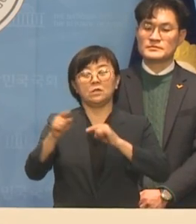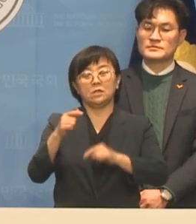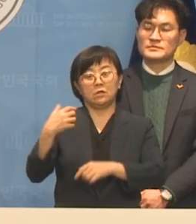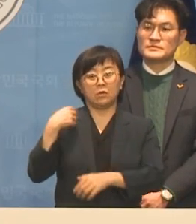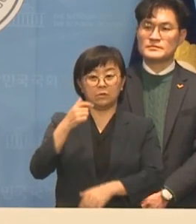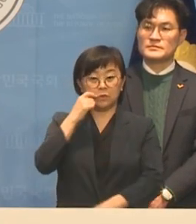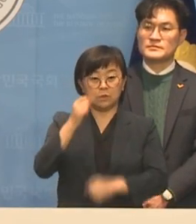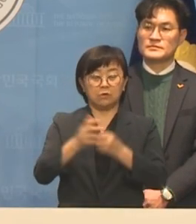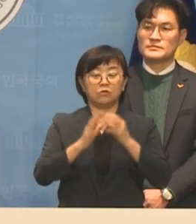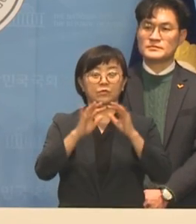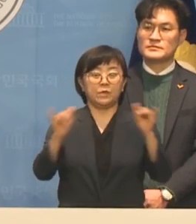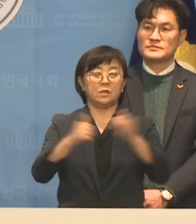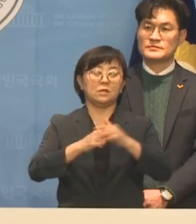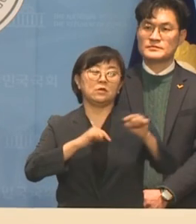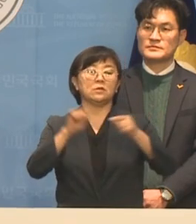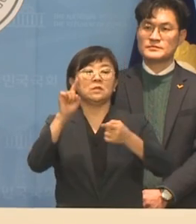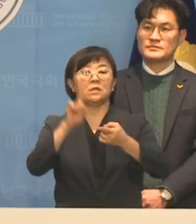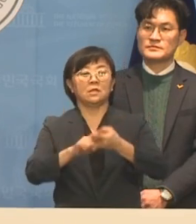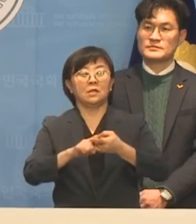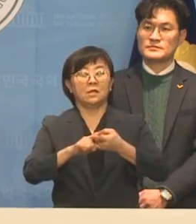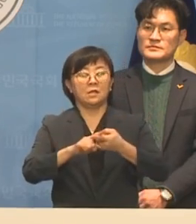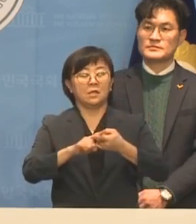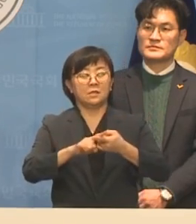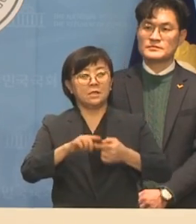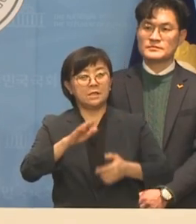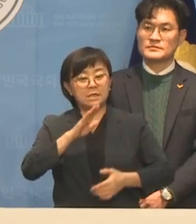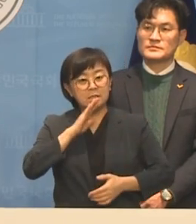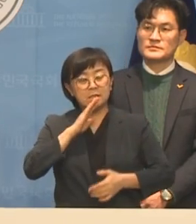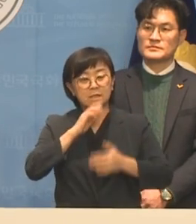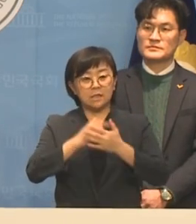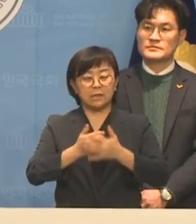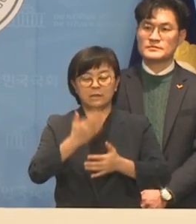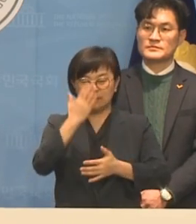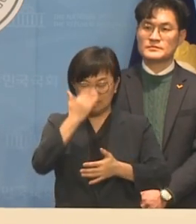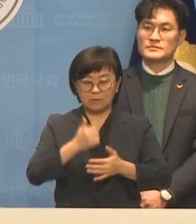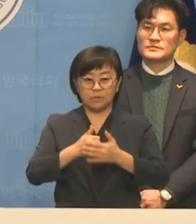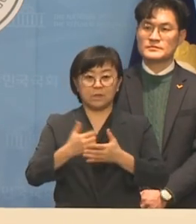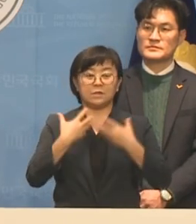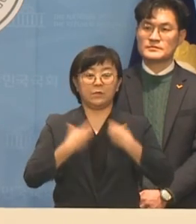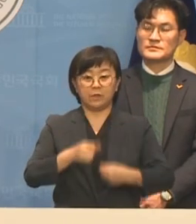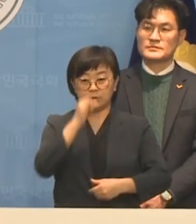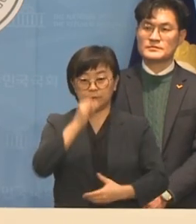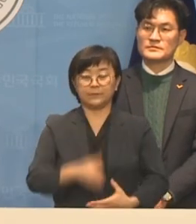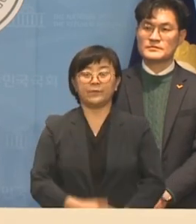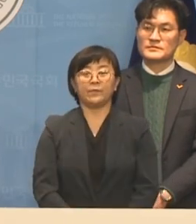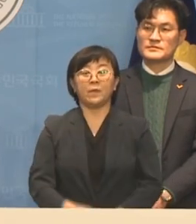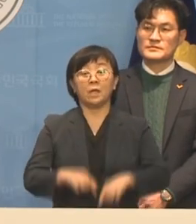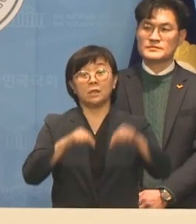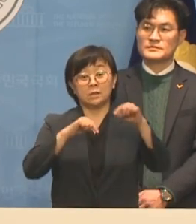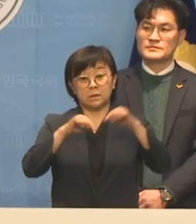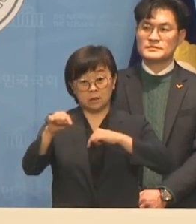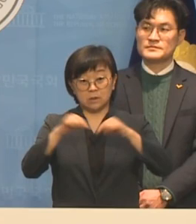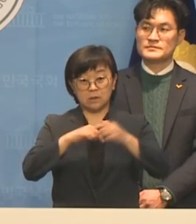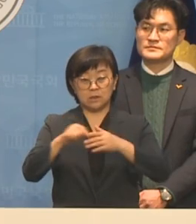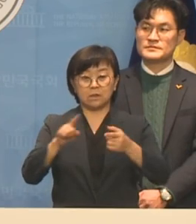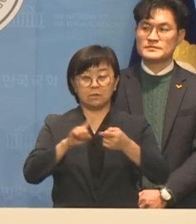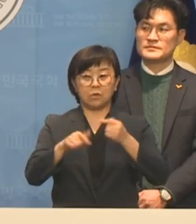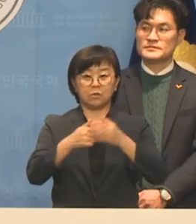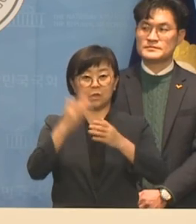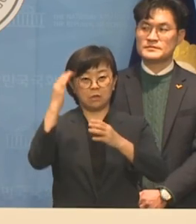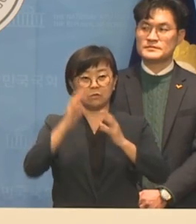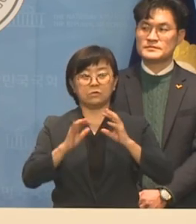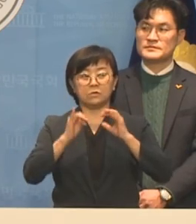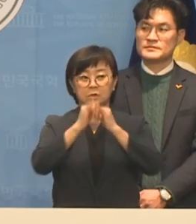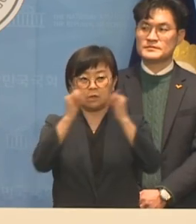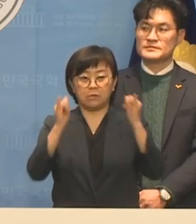보면서 국민들의 정치에 대한 환멸을 넘어 절망하고 있습니다. 정치를 복원하고 한국 사회의